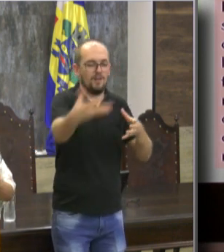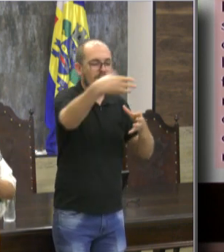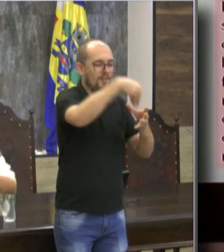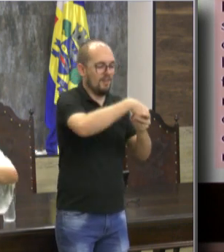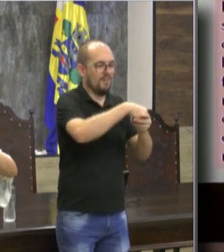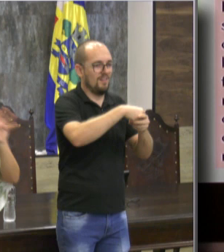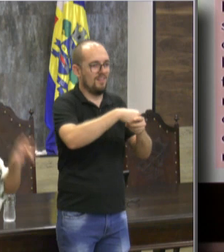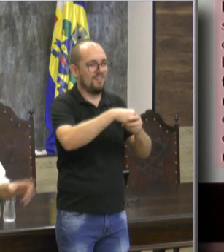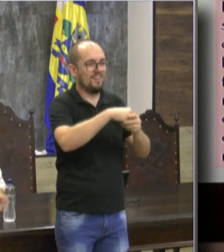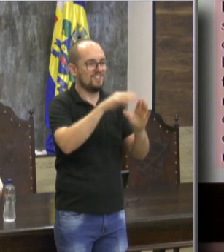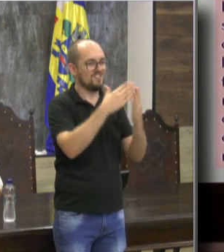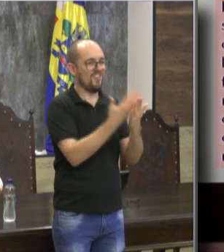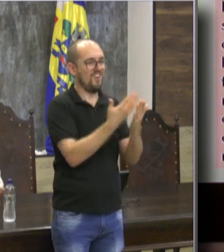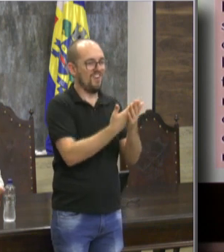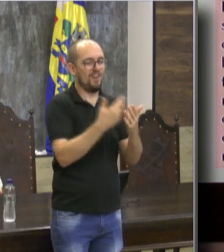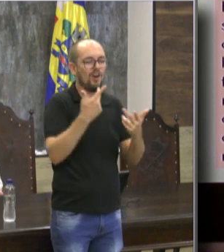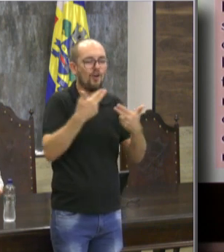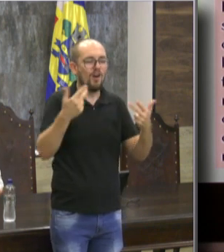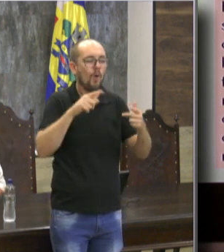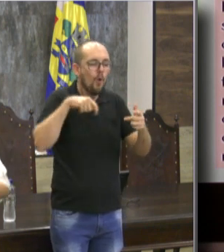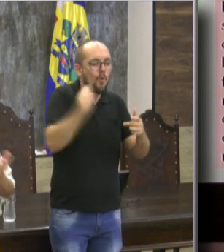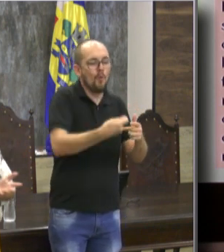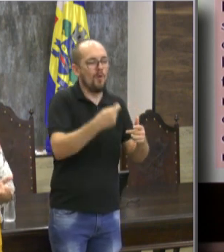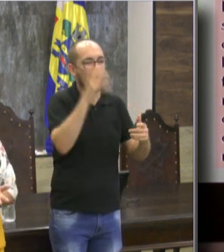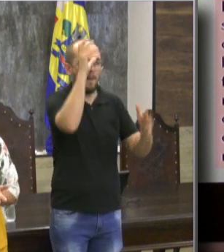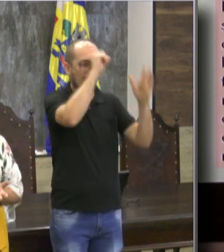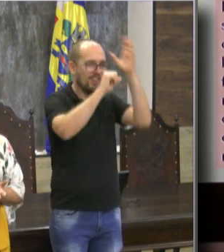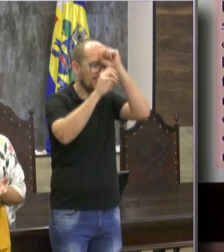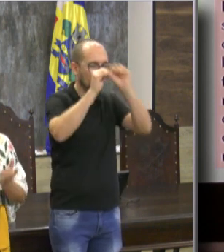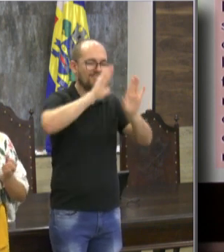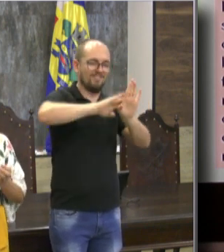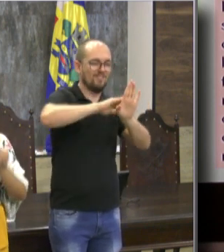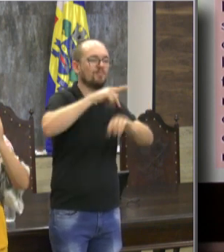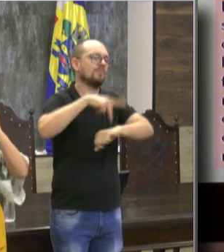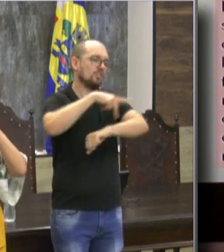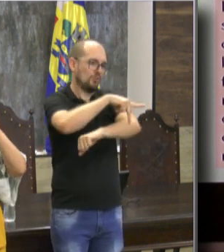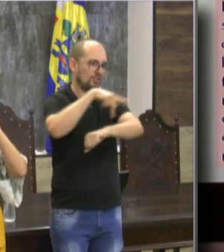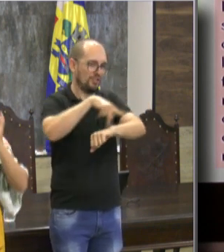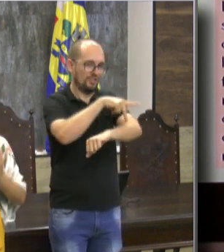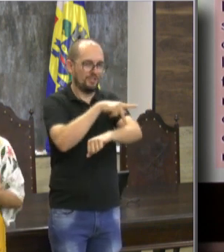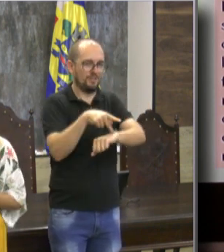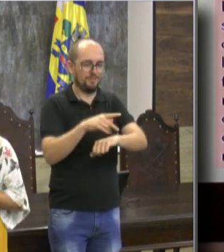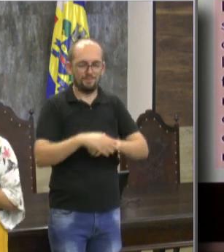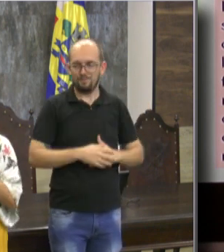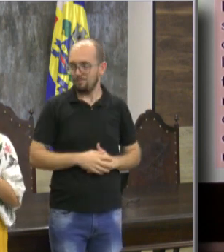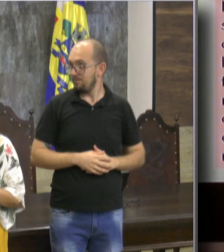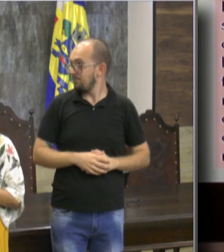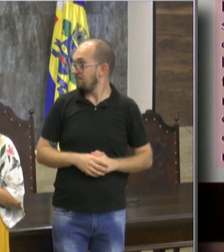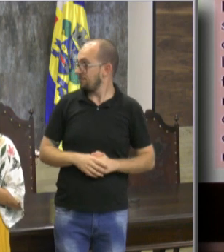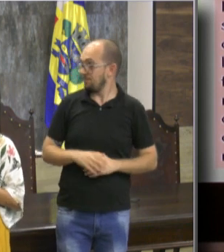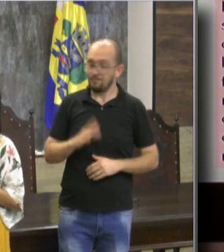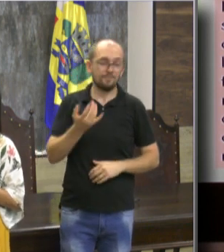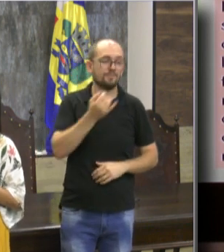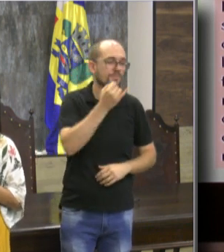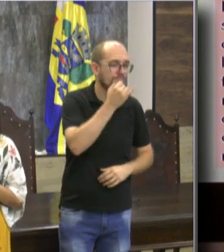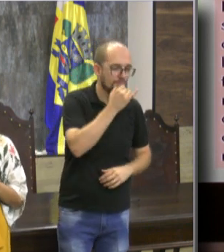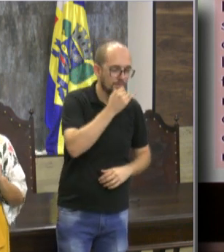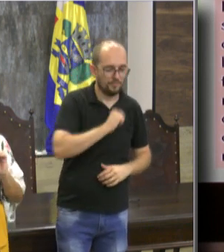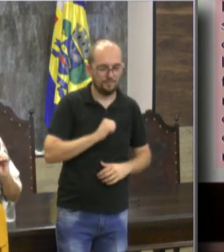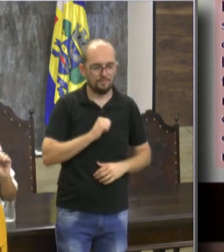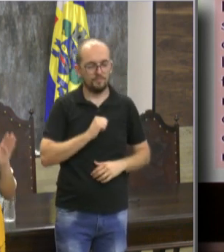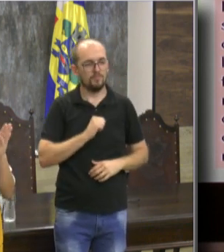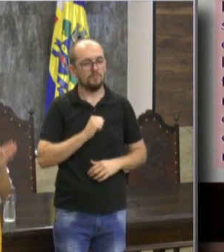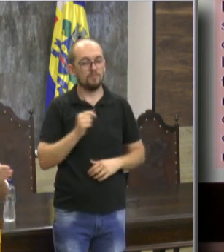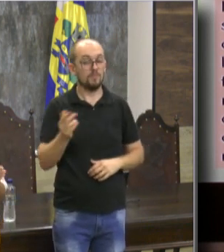transformar. Tudo seria atividade pedagógica, na verdade, com fundo pedagógico, mas trabalhando questões do cotidiano. Então, assim, nós elaboramos